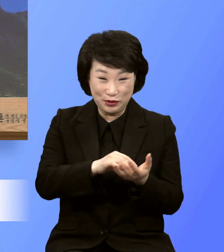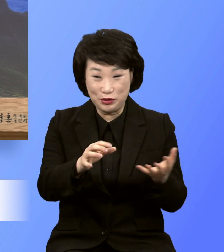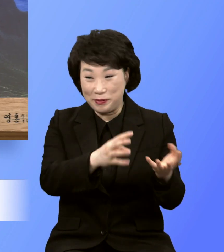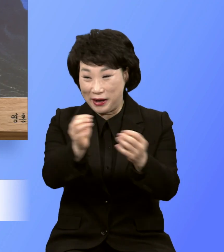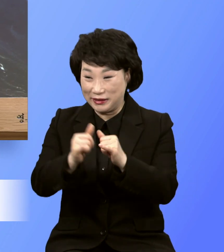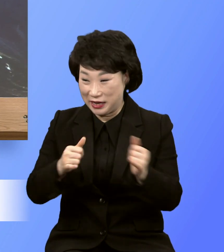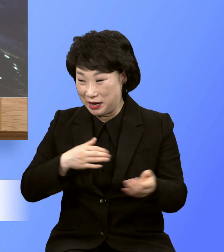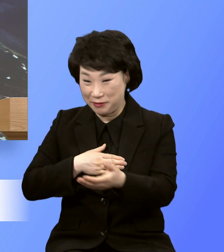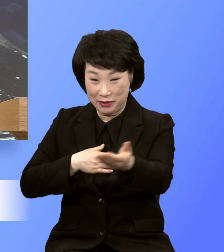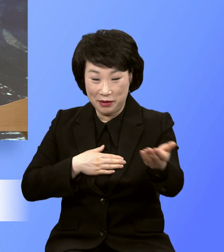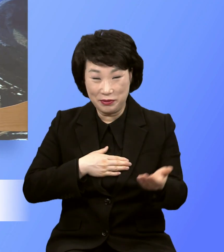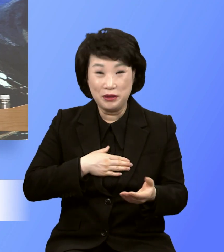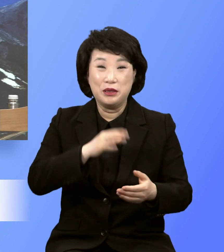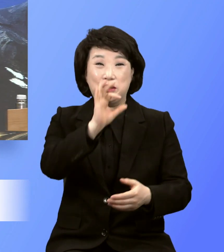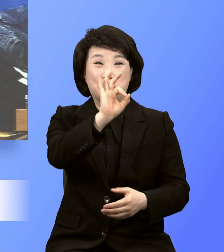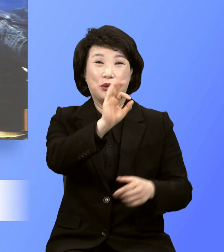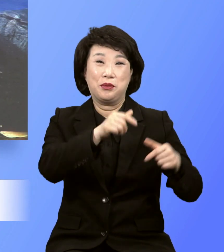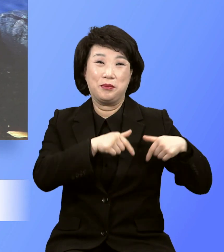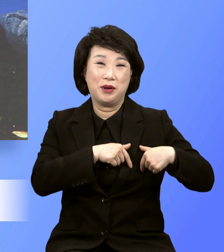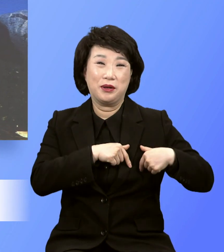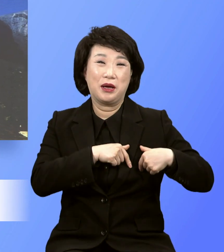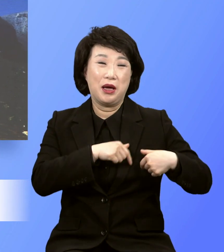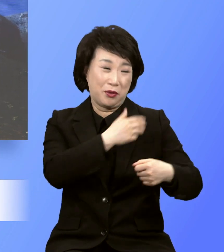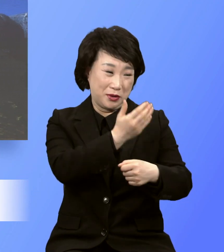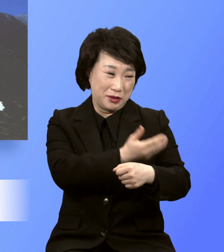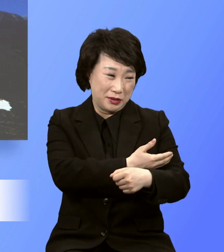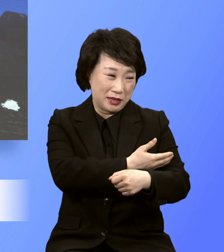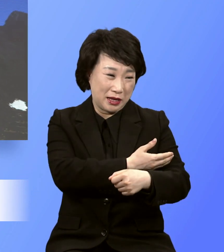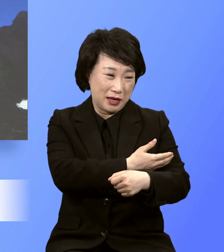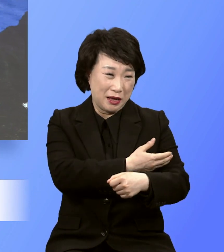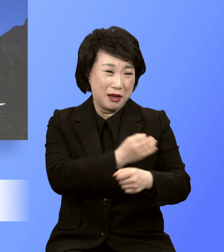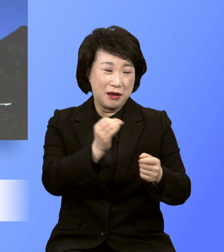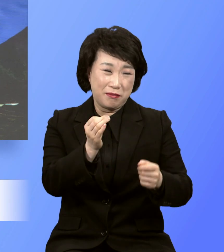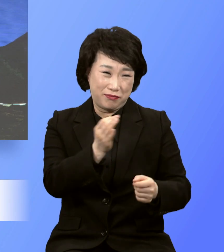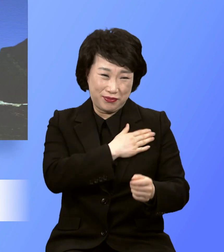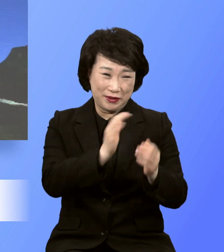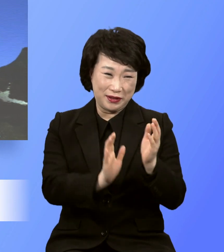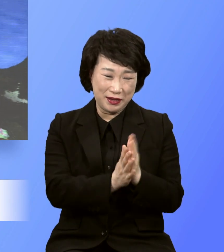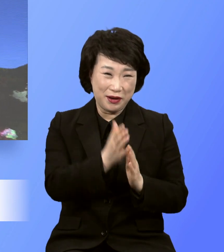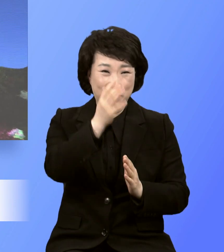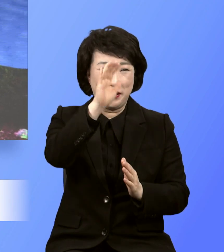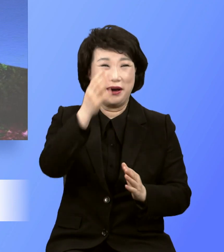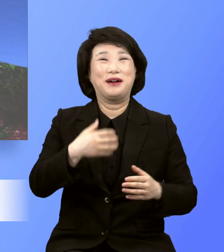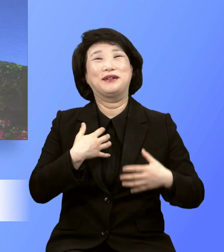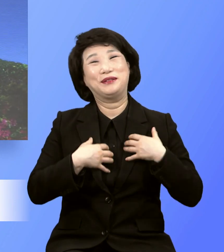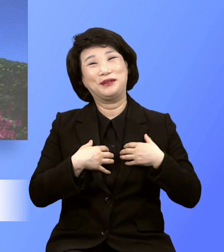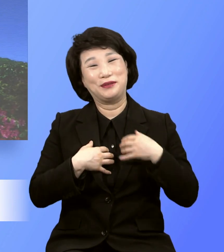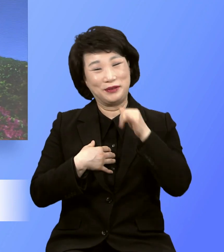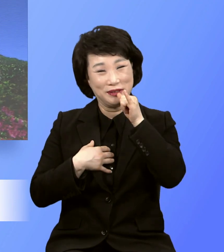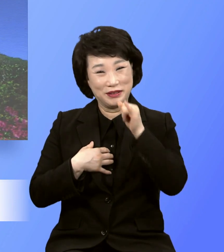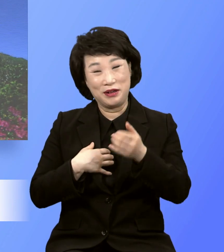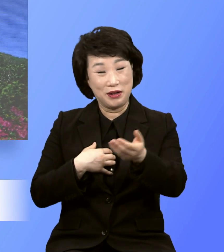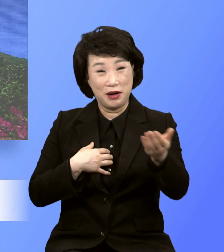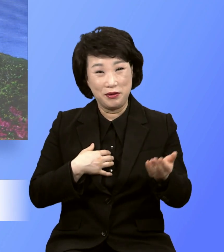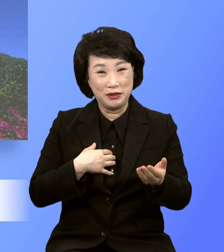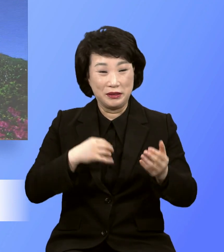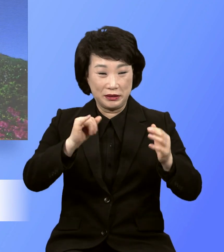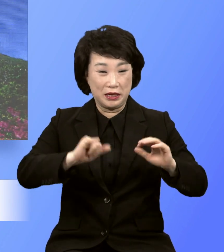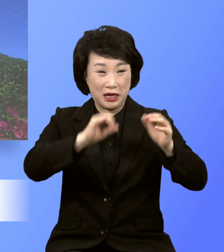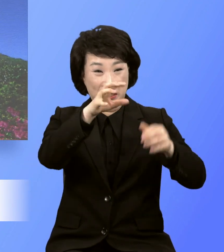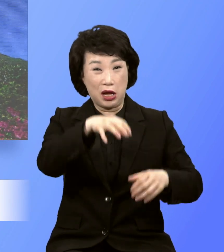사람들이 돈, 명예, 권세, 부귀, 영화를 누리면 더